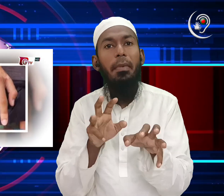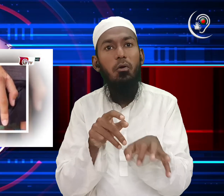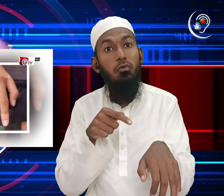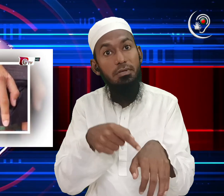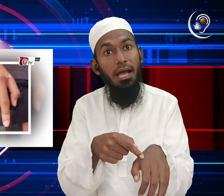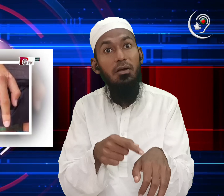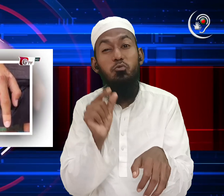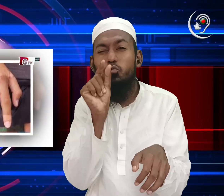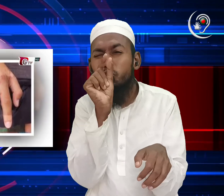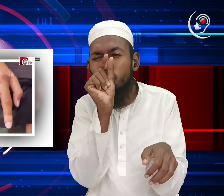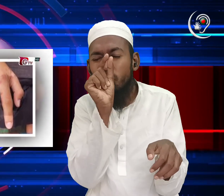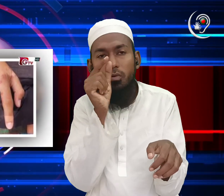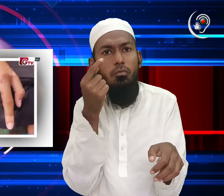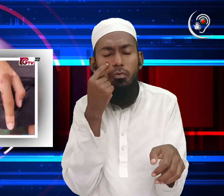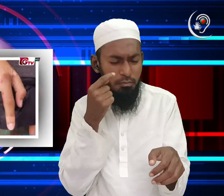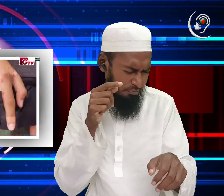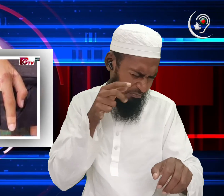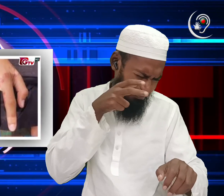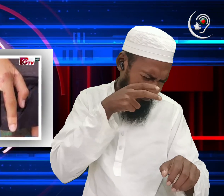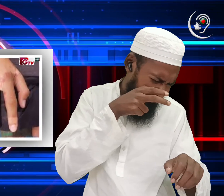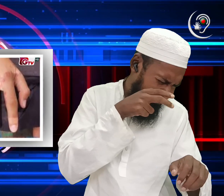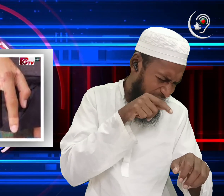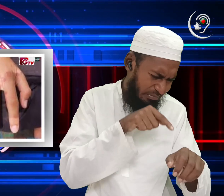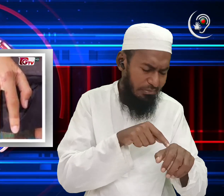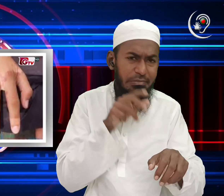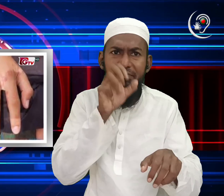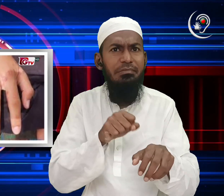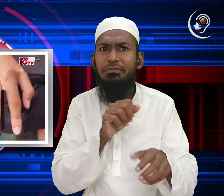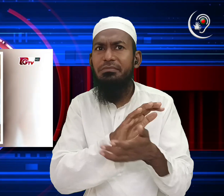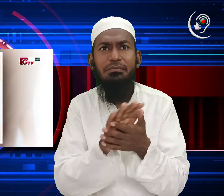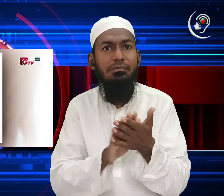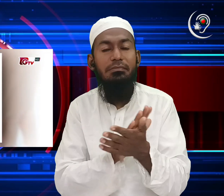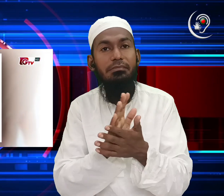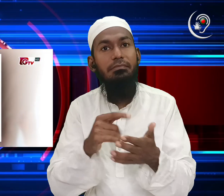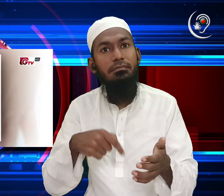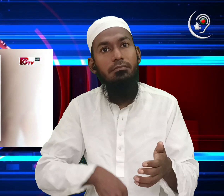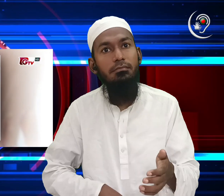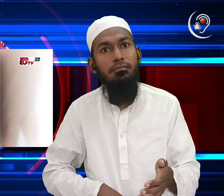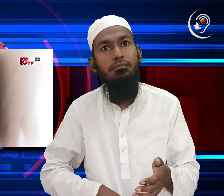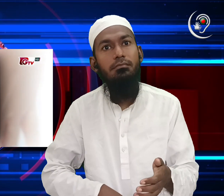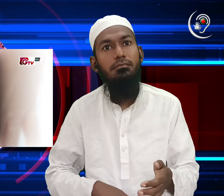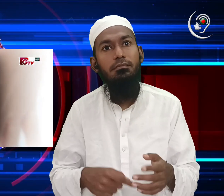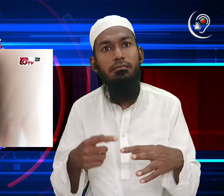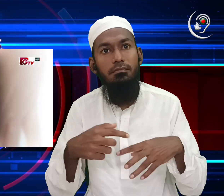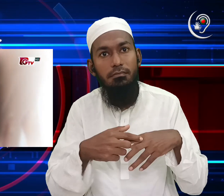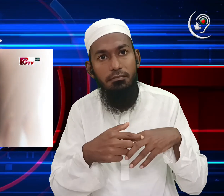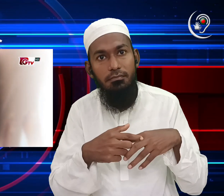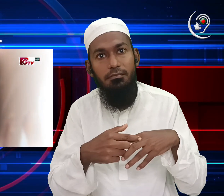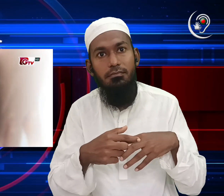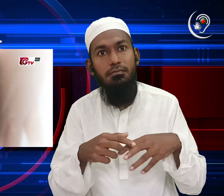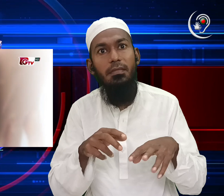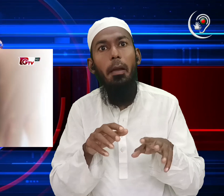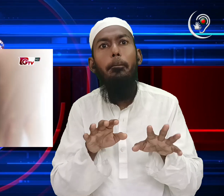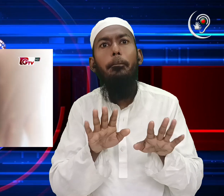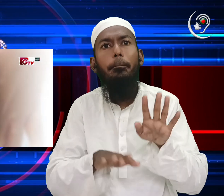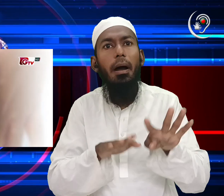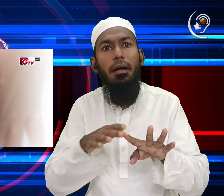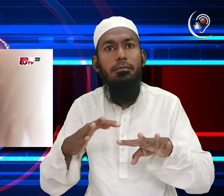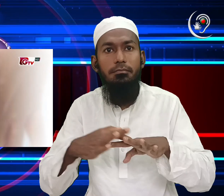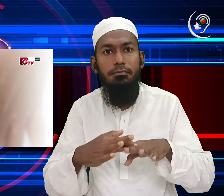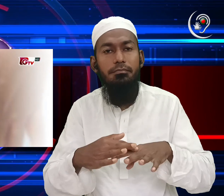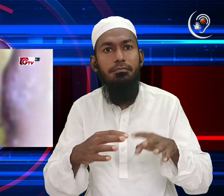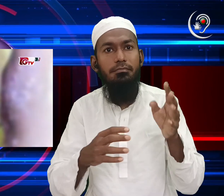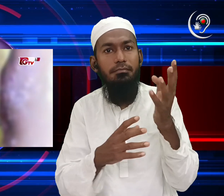স্ক্যাবিস সাধারণত মানুষের বিশেষ অঙ্গে হয়ে থাকে, যেমন আঙ্গুল, পায়ের আঙ্গুলের মাঝে, কবজি, কনুই, হাঁটুর